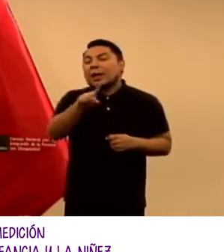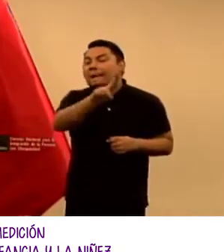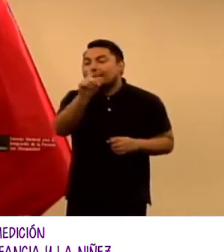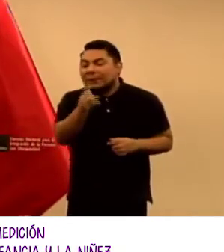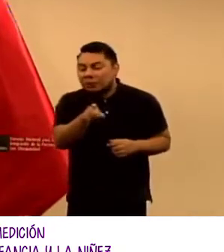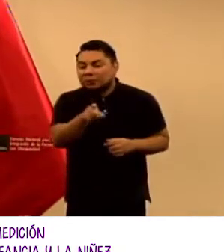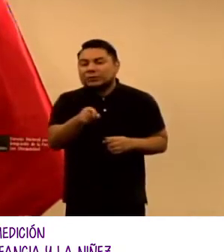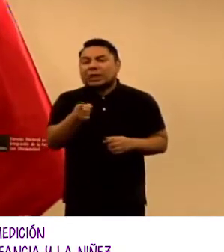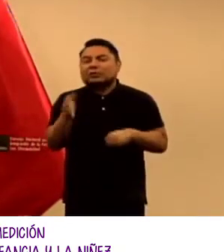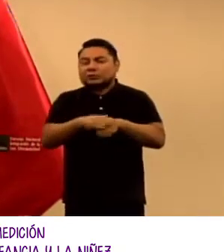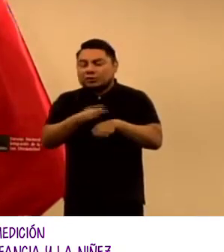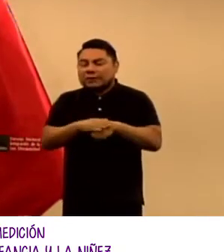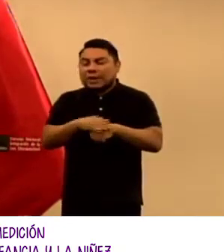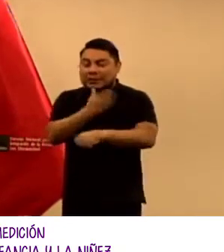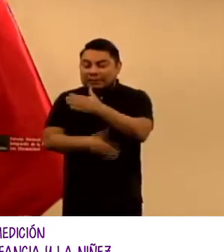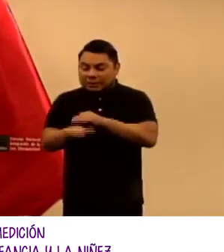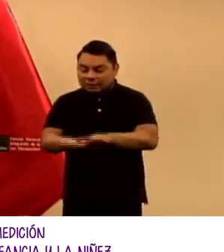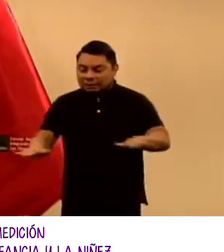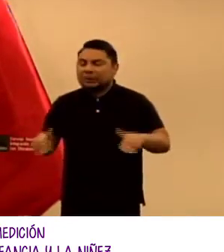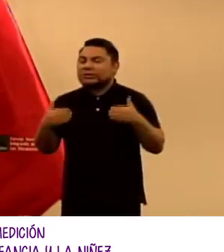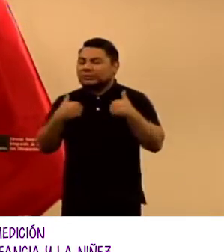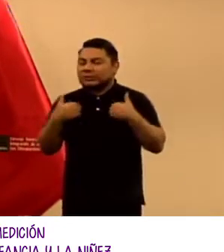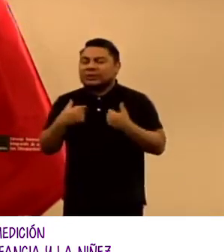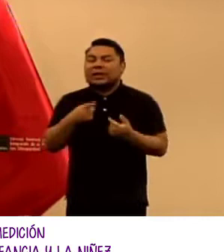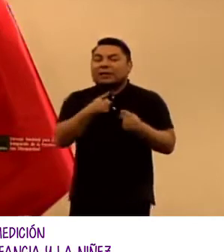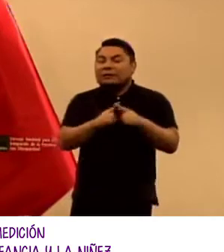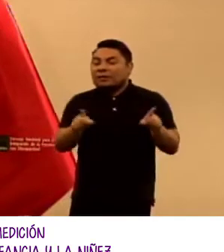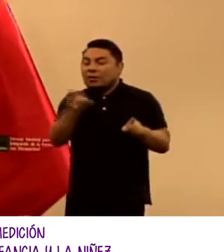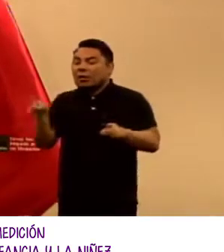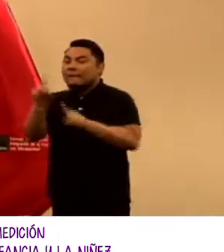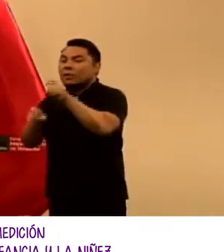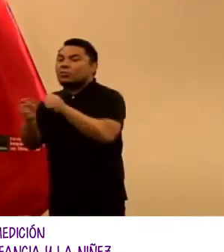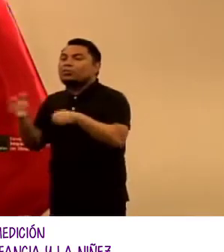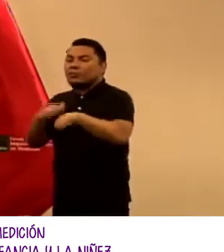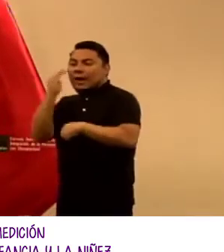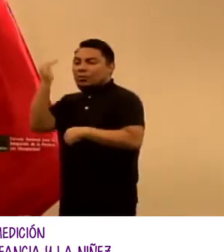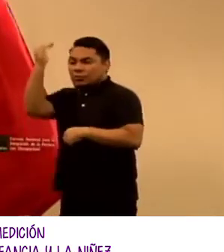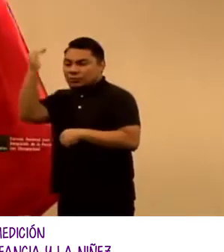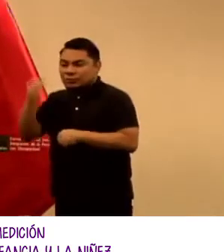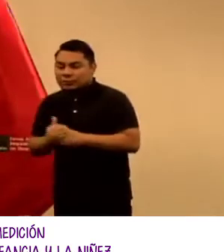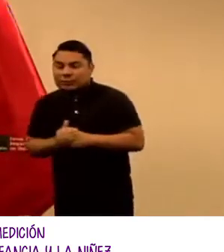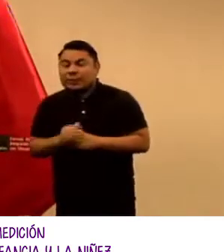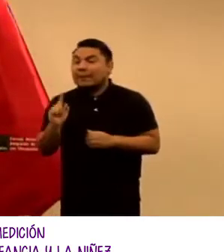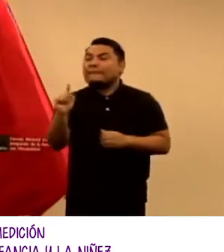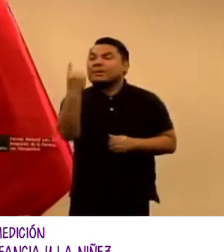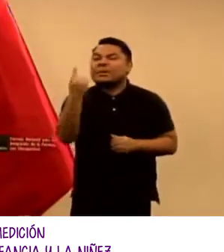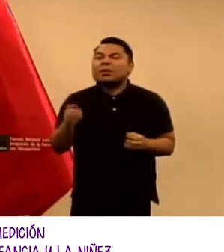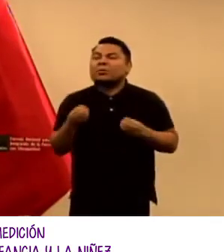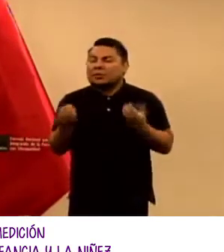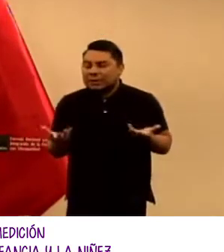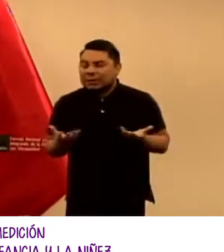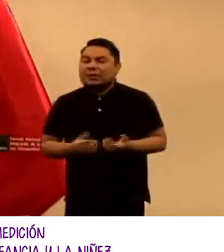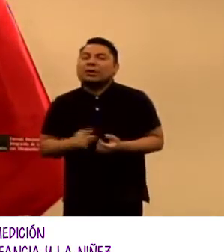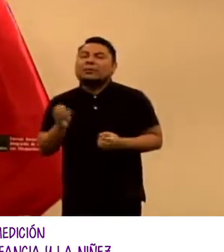pregunta sobre discapacidad infantil tiene un desempeño diferente que las preguntas sobre adultos. En primer lugar, porque